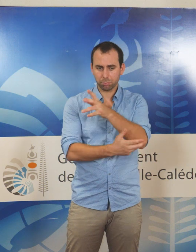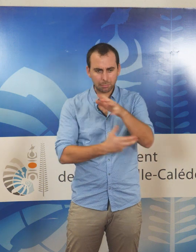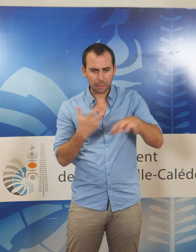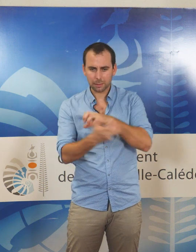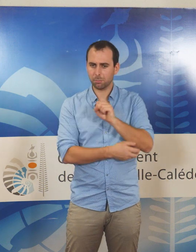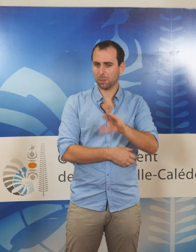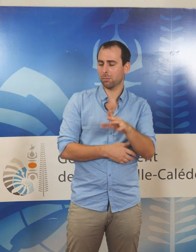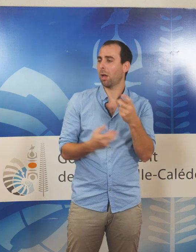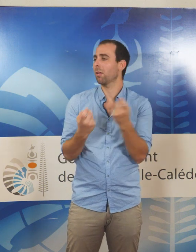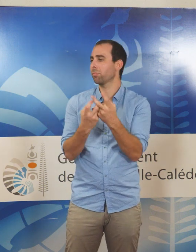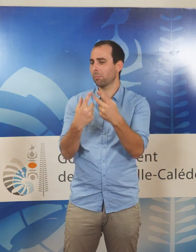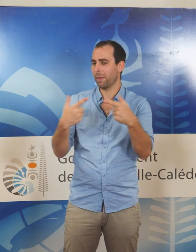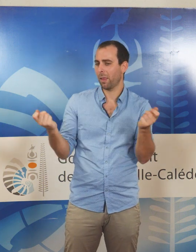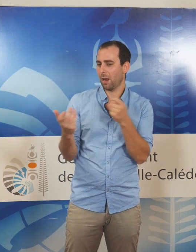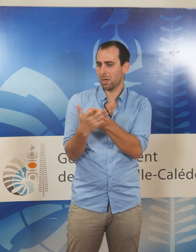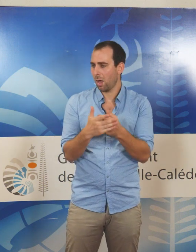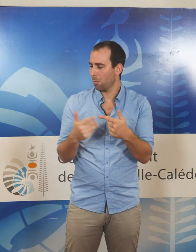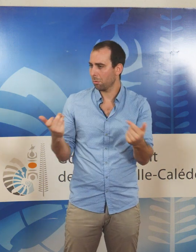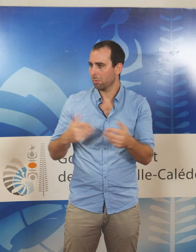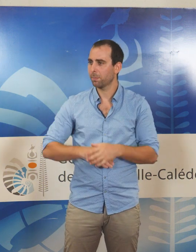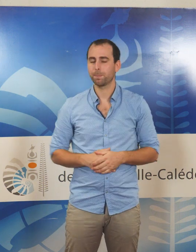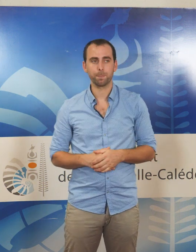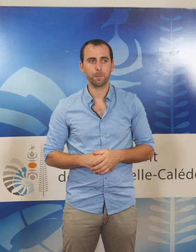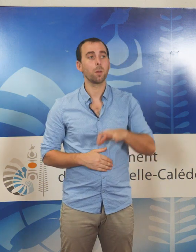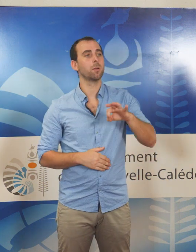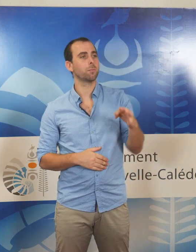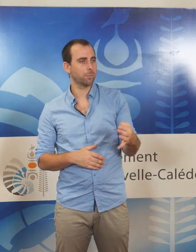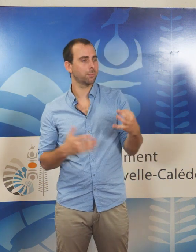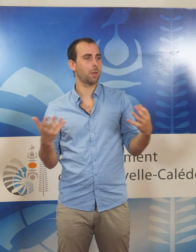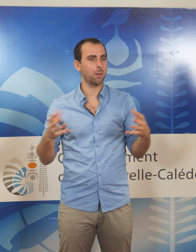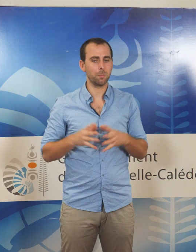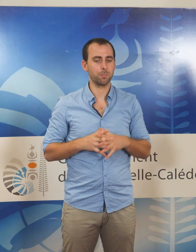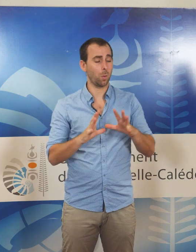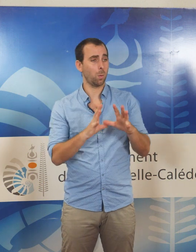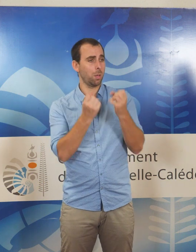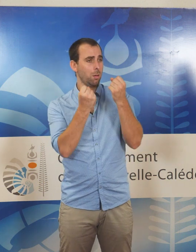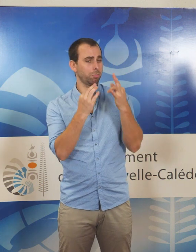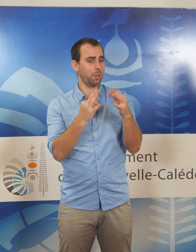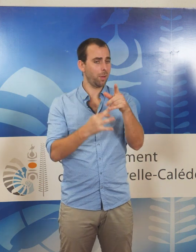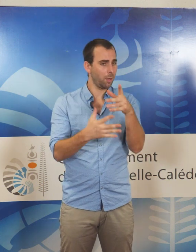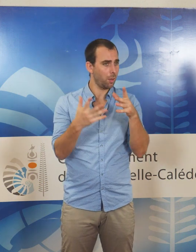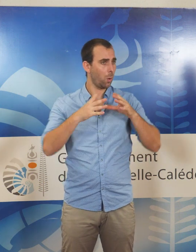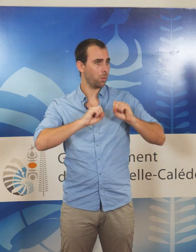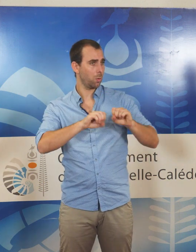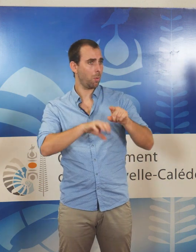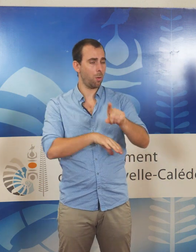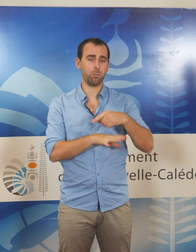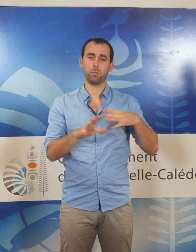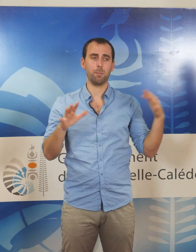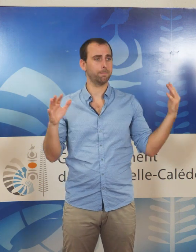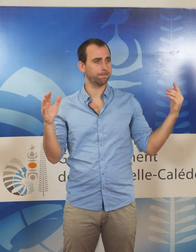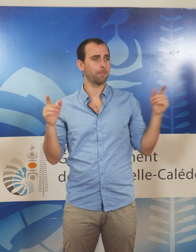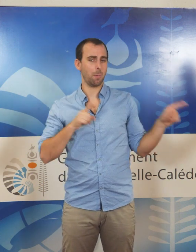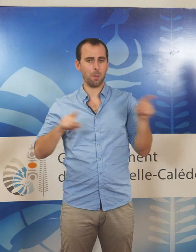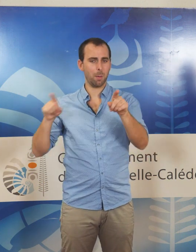notamment. Oui, alors il y a différentes compétences croisées dans le domaine de l'enseignement. Donc, votre question